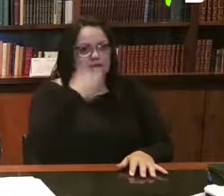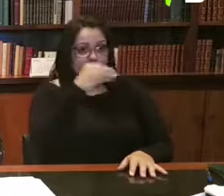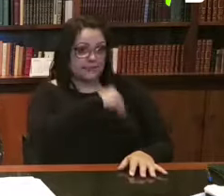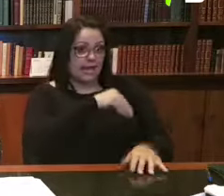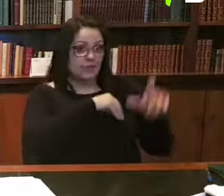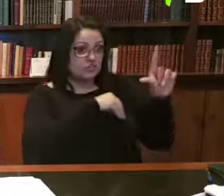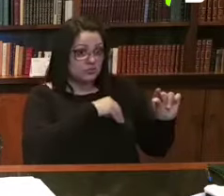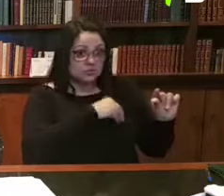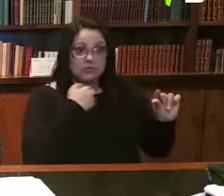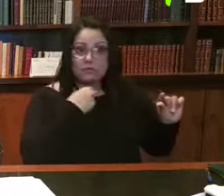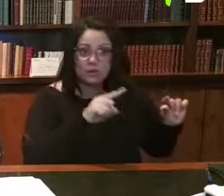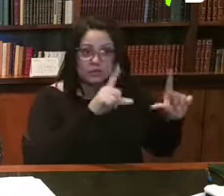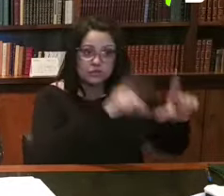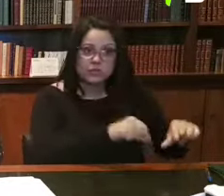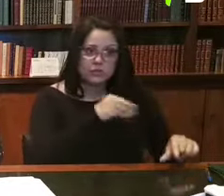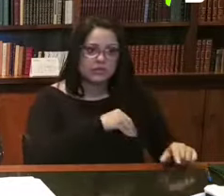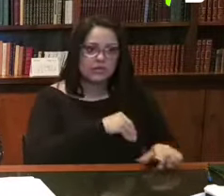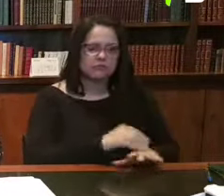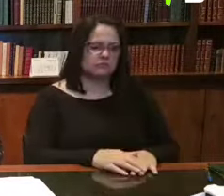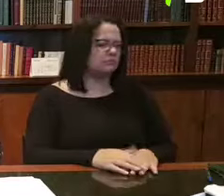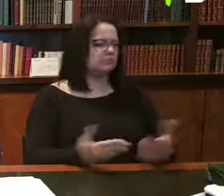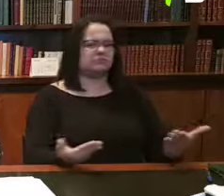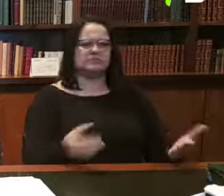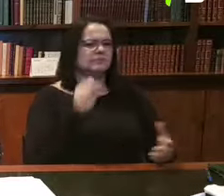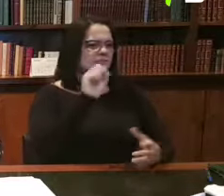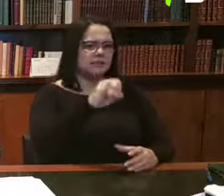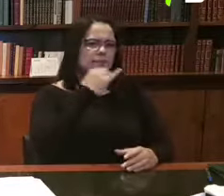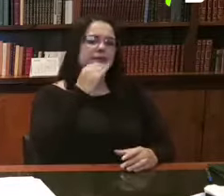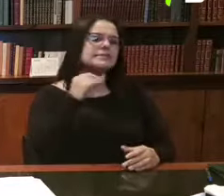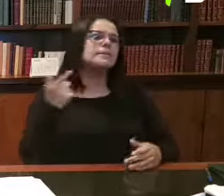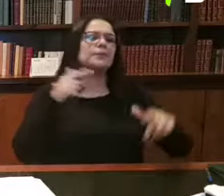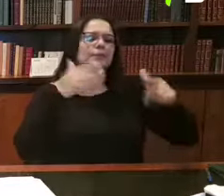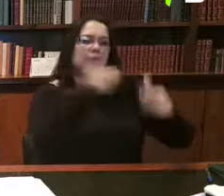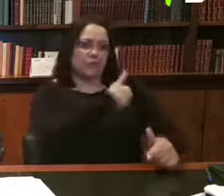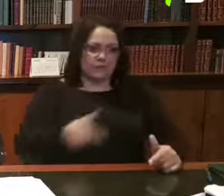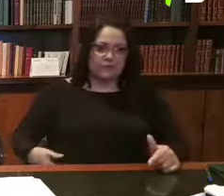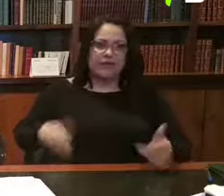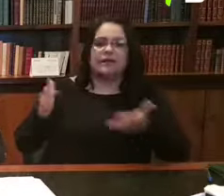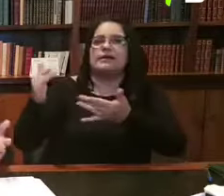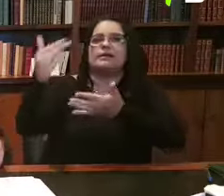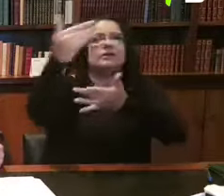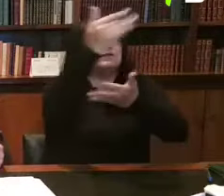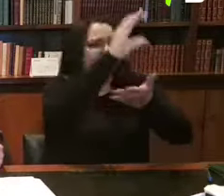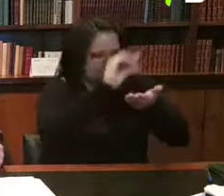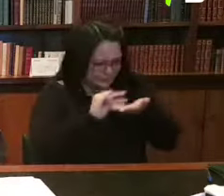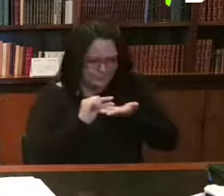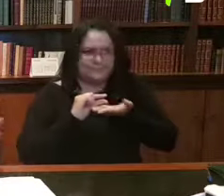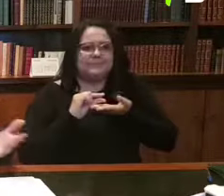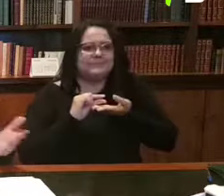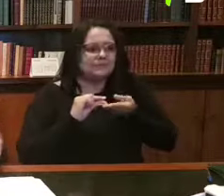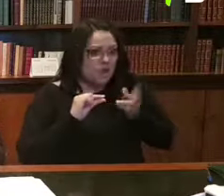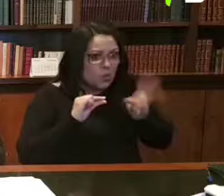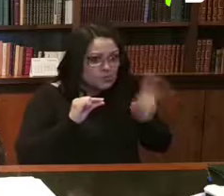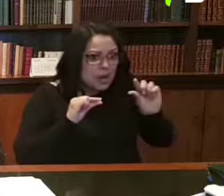dessa reduziu só não pode agora eu pergunto maconha isso é arrecadação o suposto espera que não mas se é caia é fato que caia não é